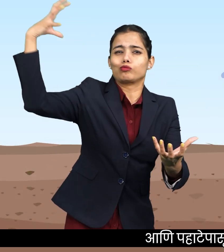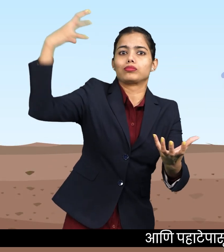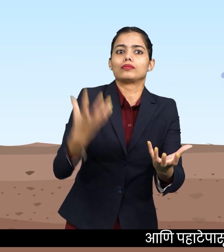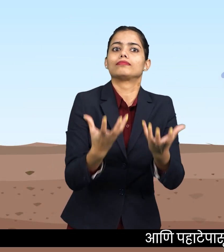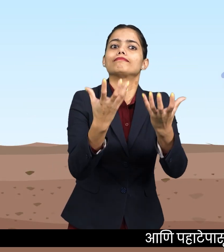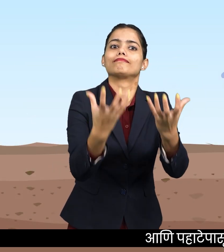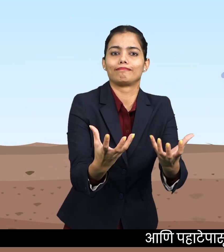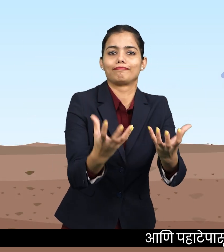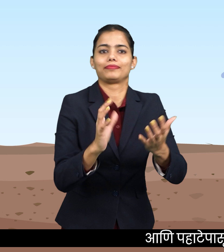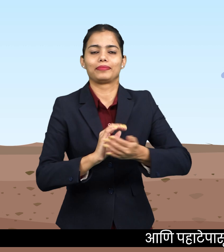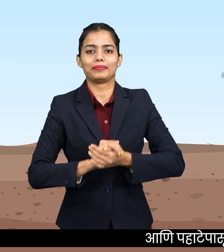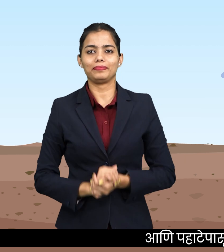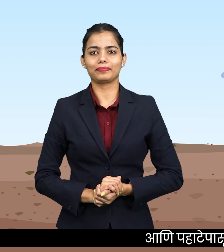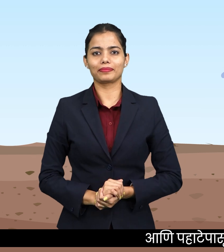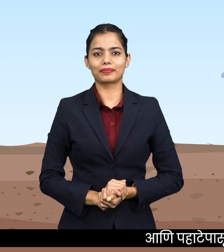ठेवा.